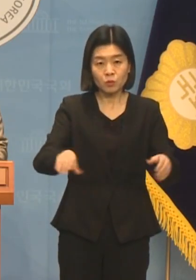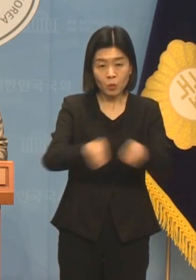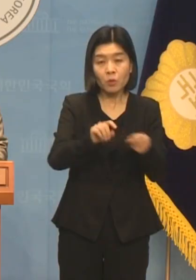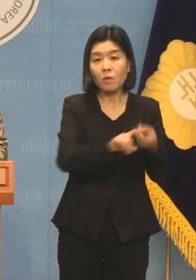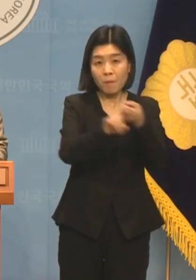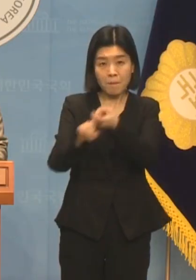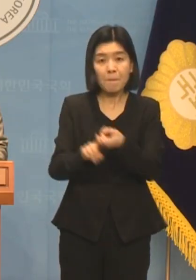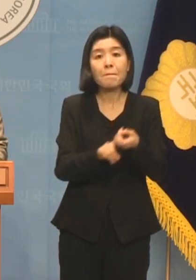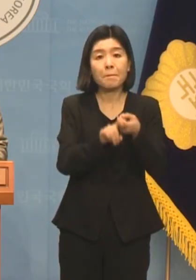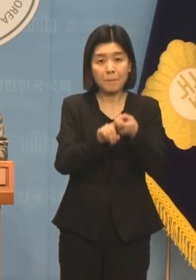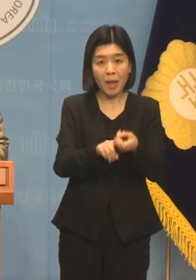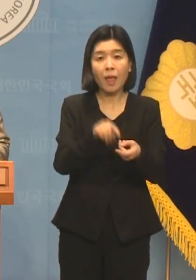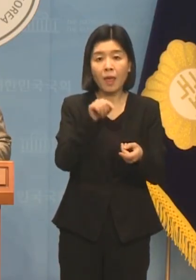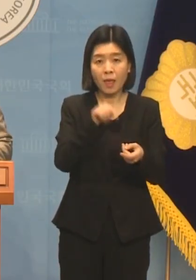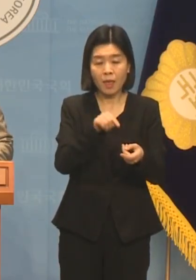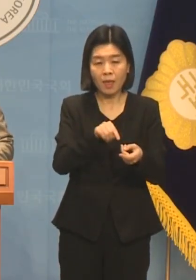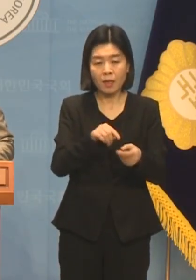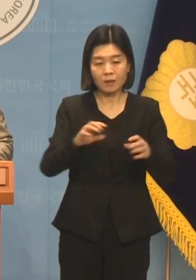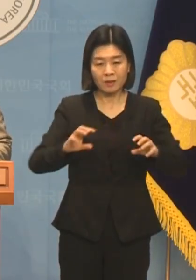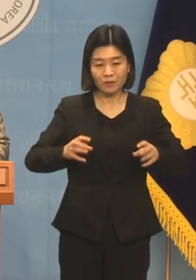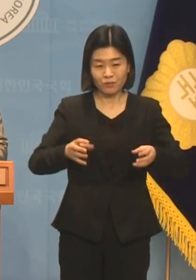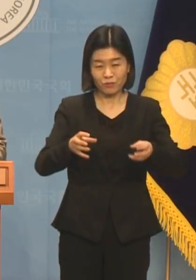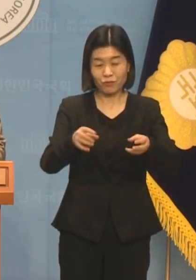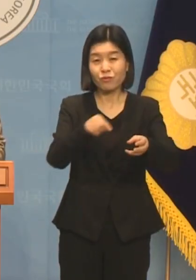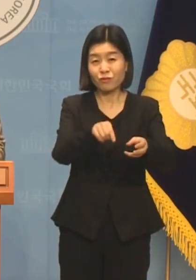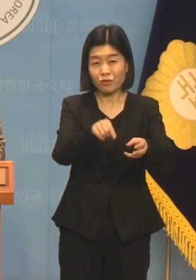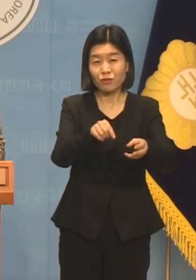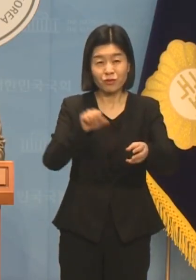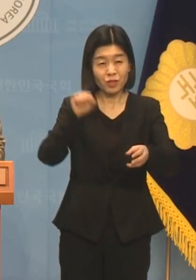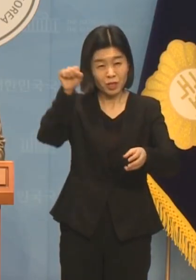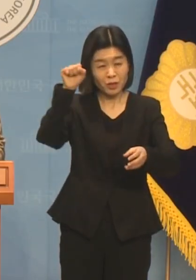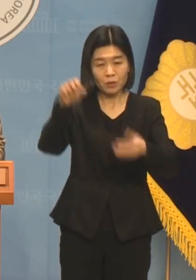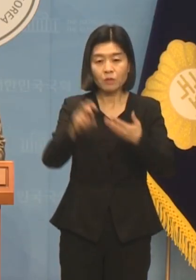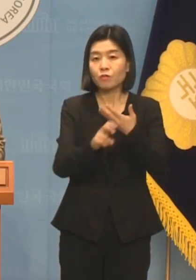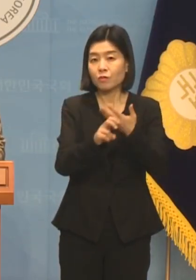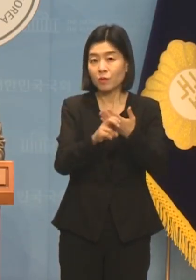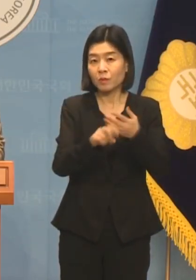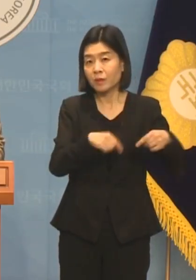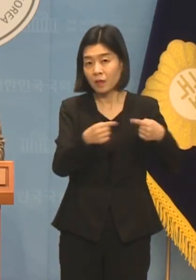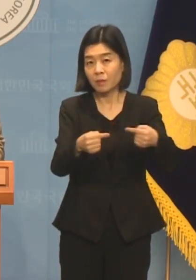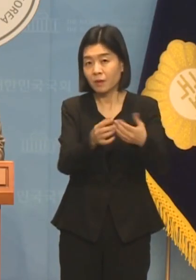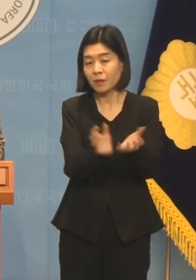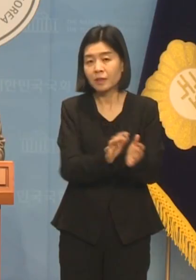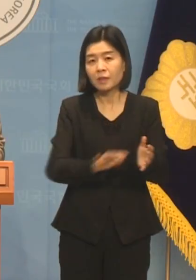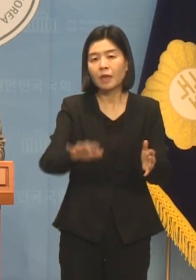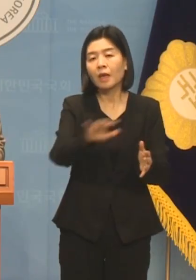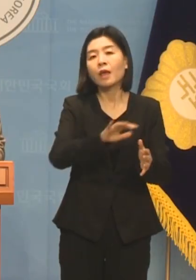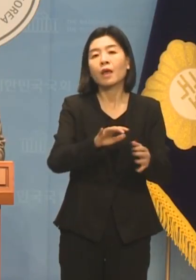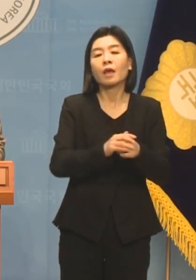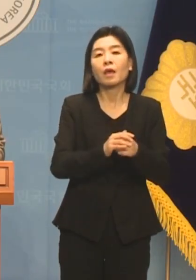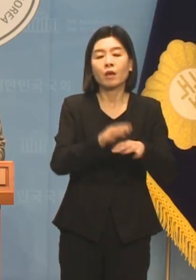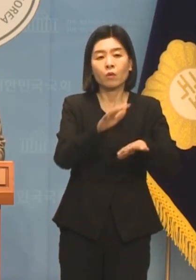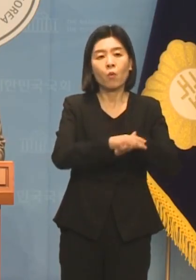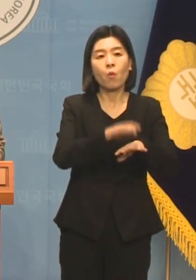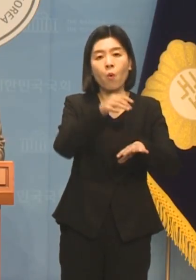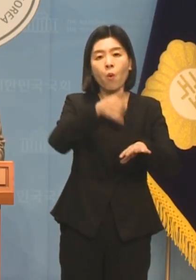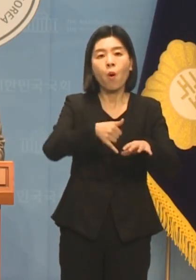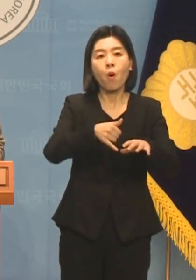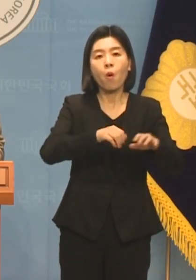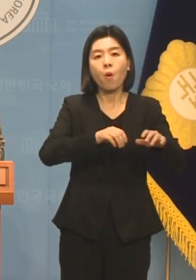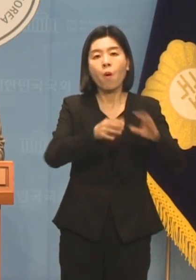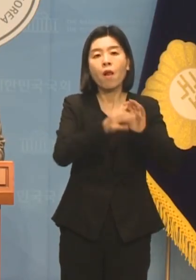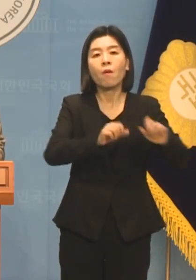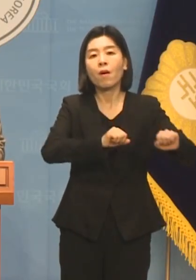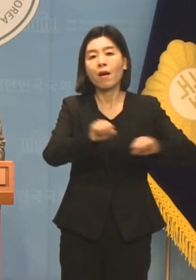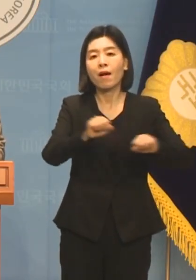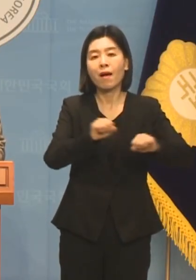전농입니다 등 트랙터 불법 시위에 참여한 농민단체들은 농민 근익 향상이나 농업 관련 본인의